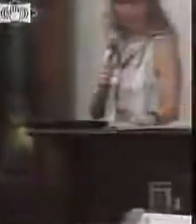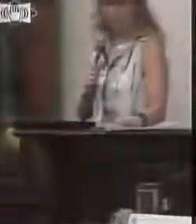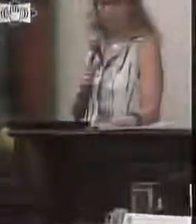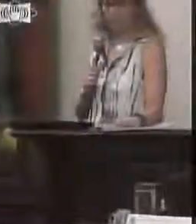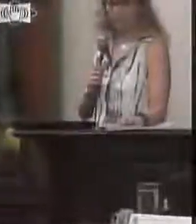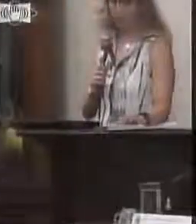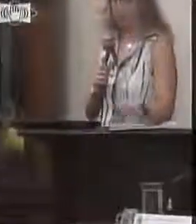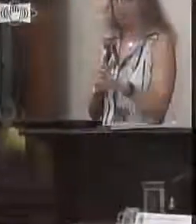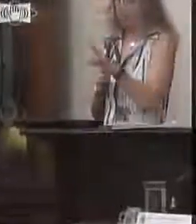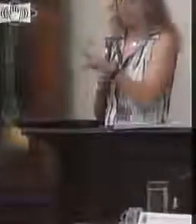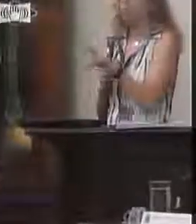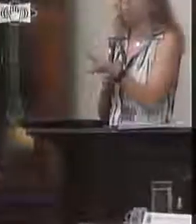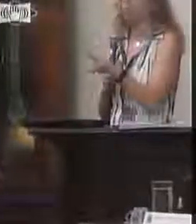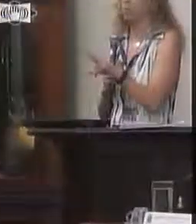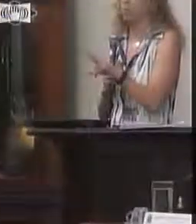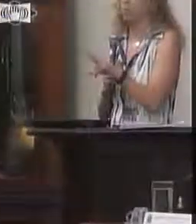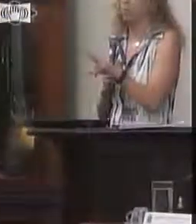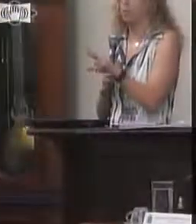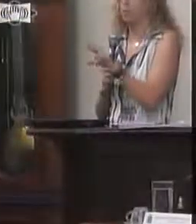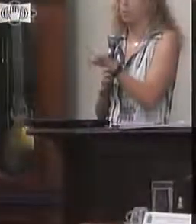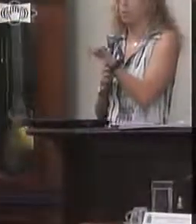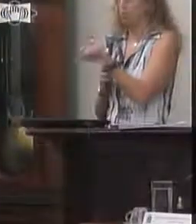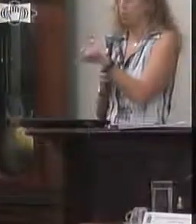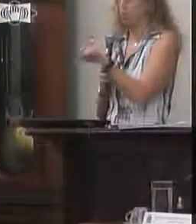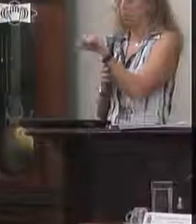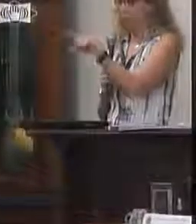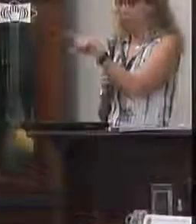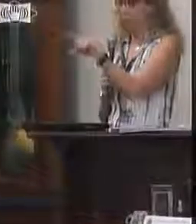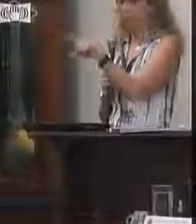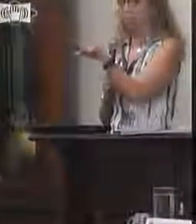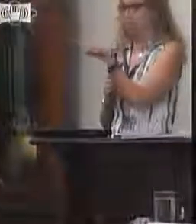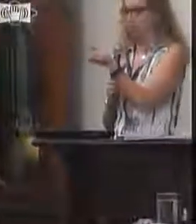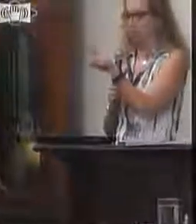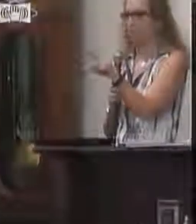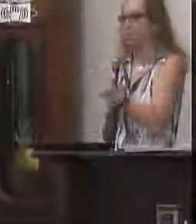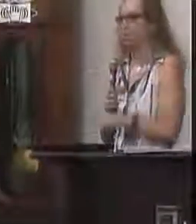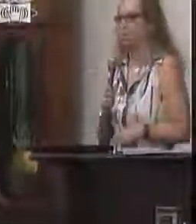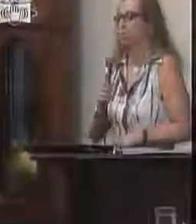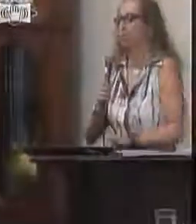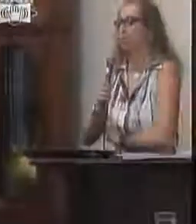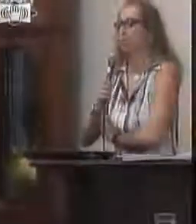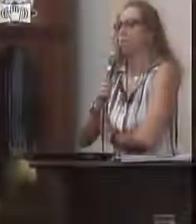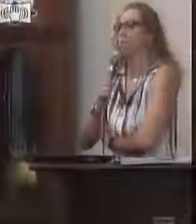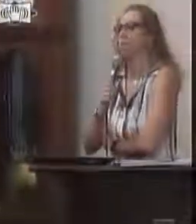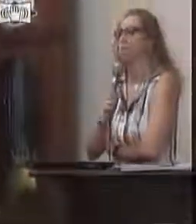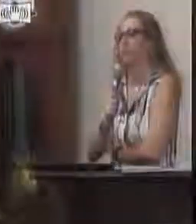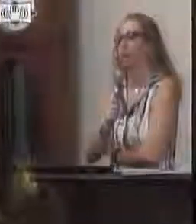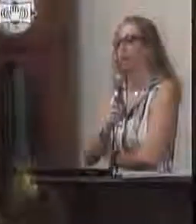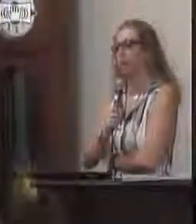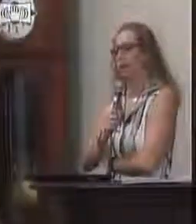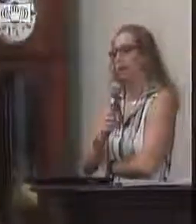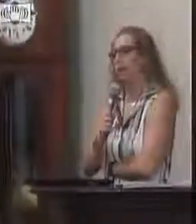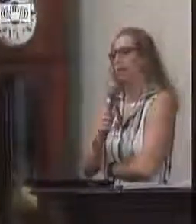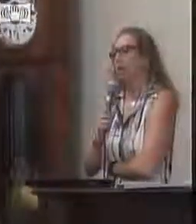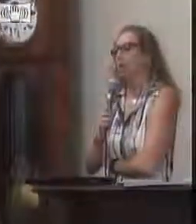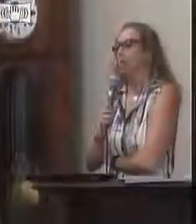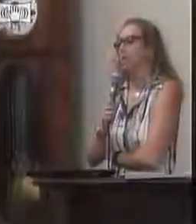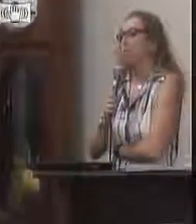falar. Nós recebemos as indicações do vereador Marquinho e a sua a respeito da taxa de